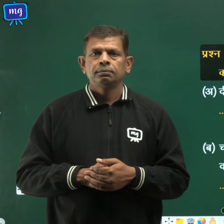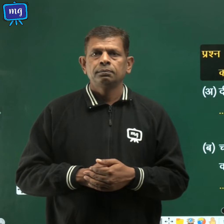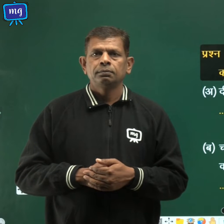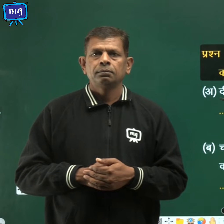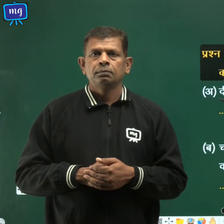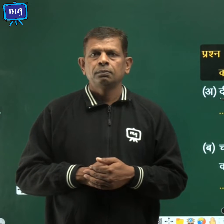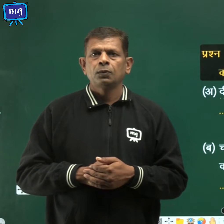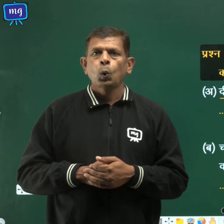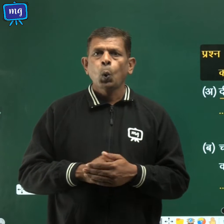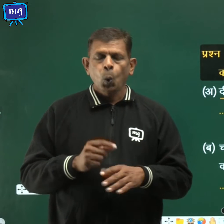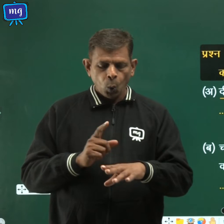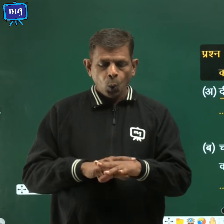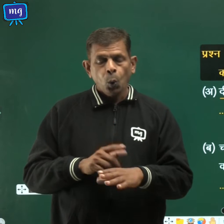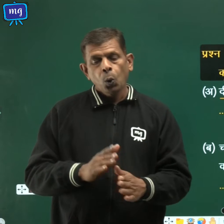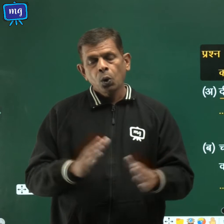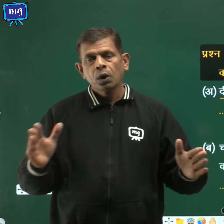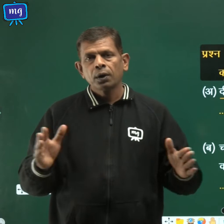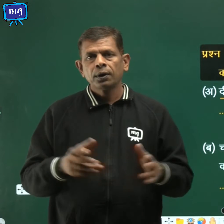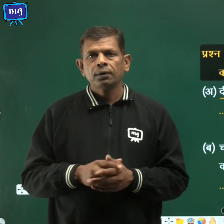दीर्घ अवधि के